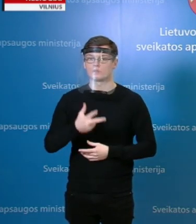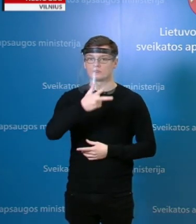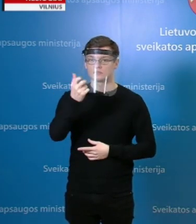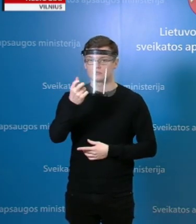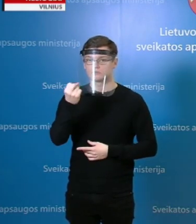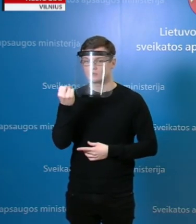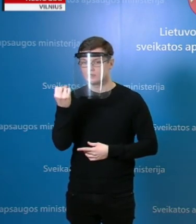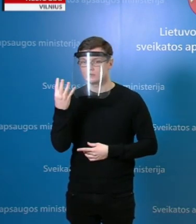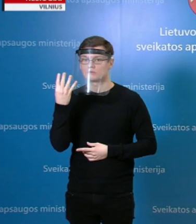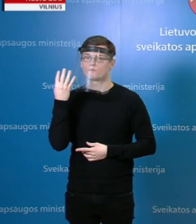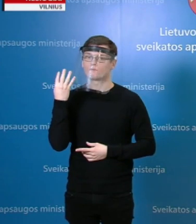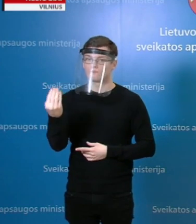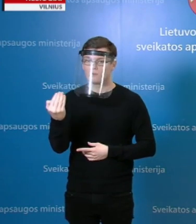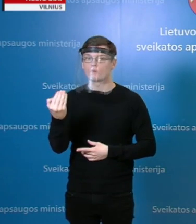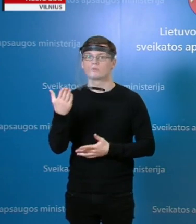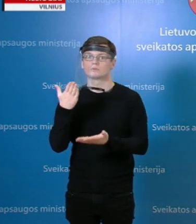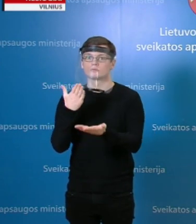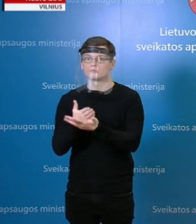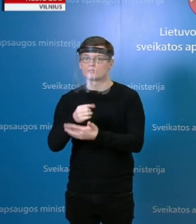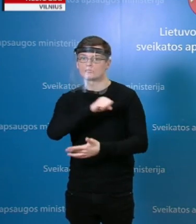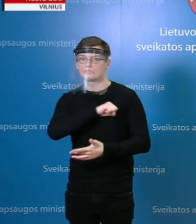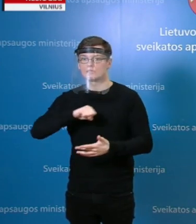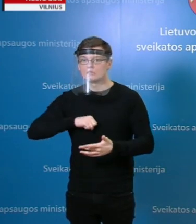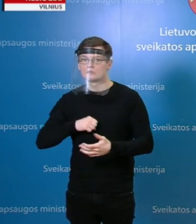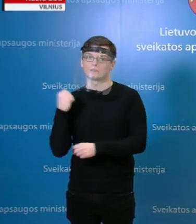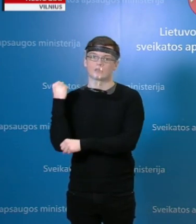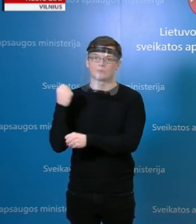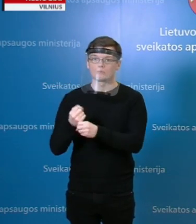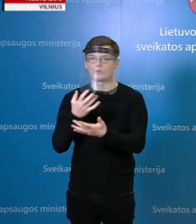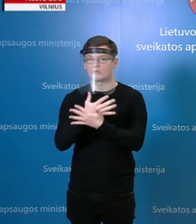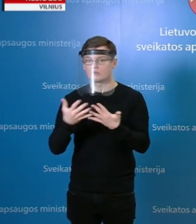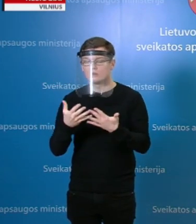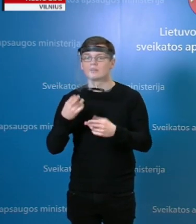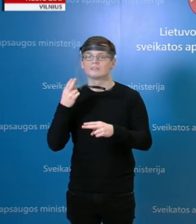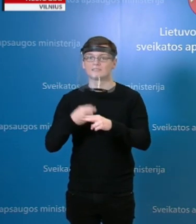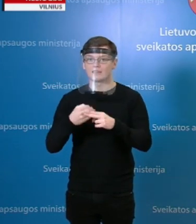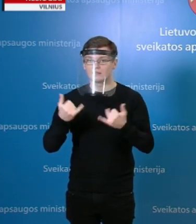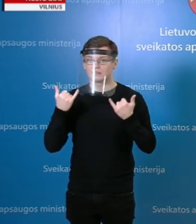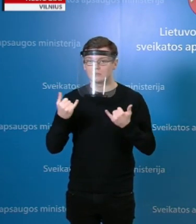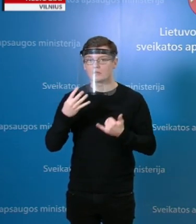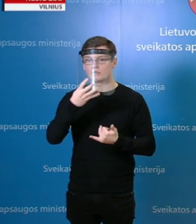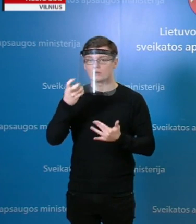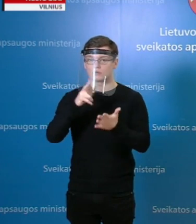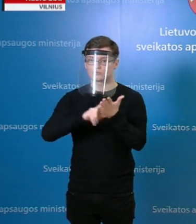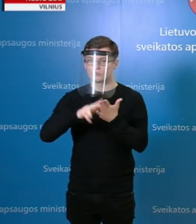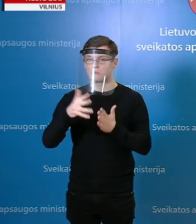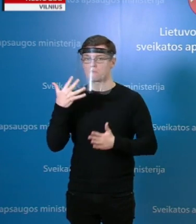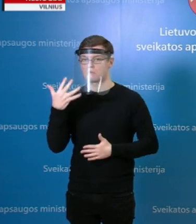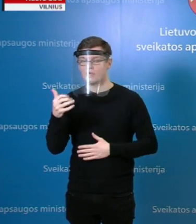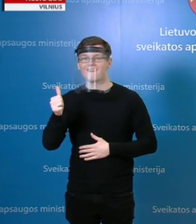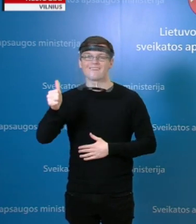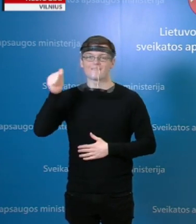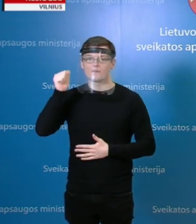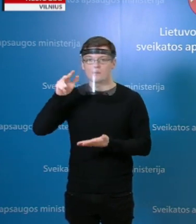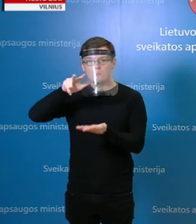314 sveikatos priežiūros specialistai. Sergančių žmonių skaičius yra 485. Per vakar dieną